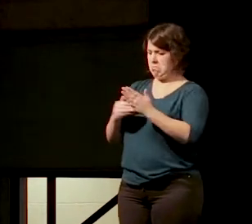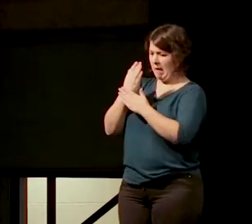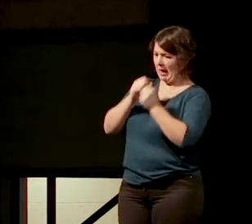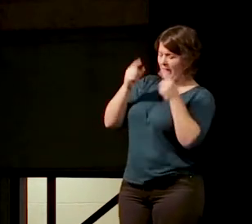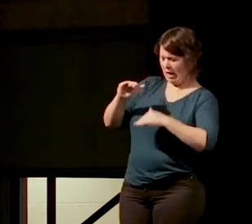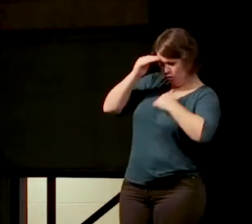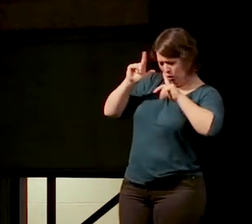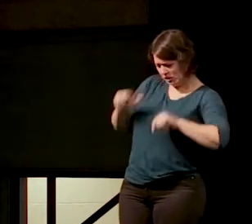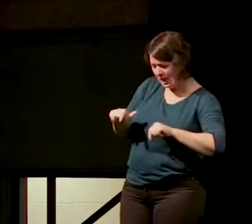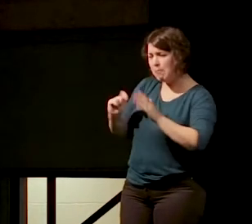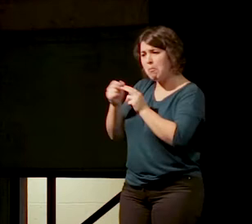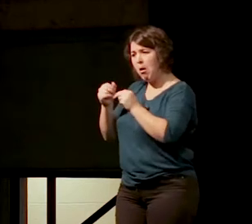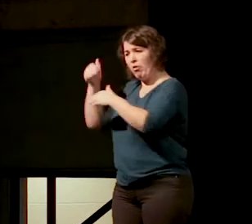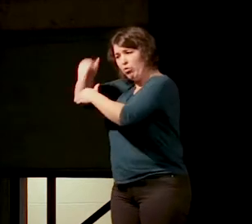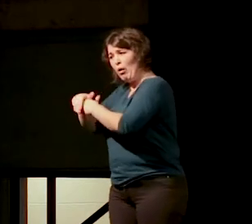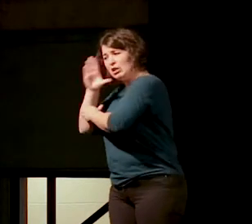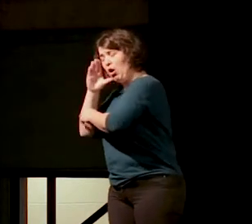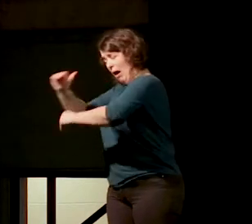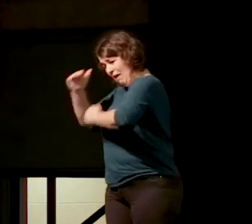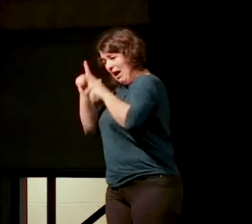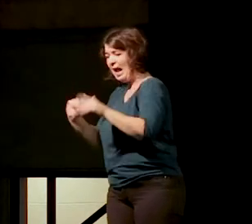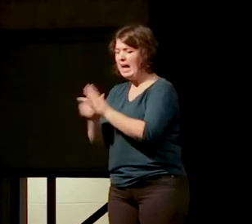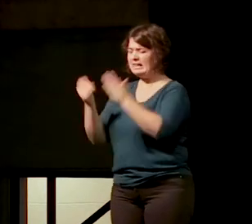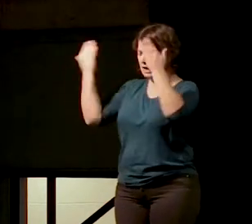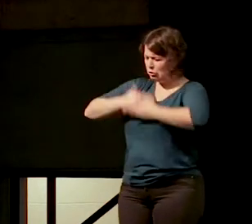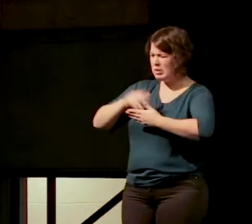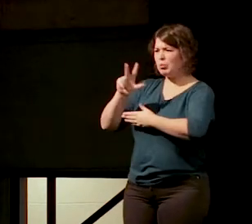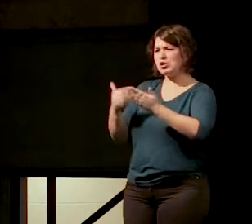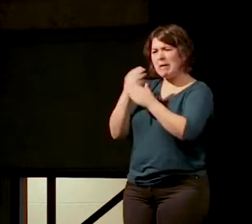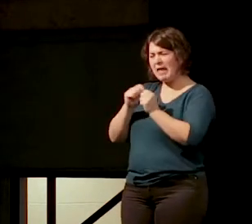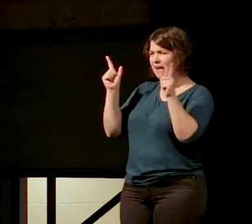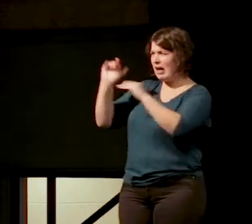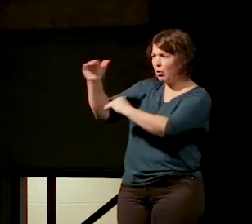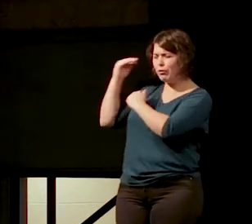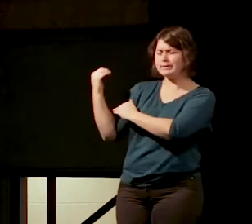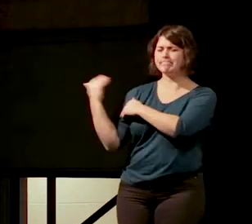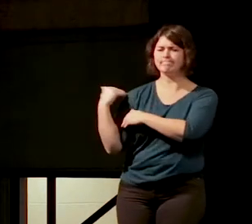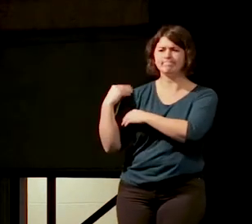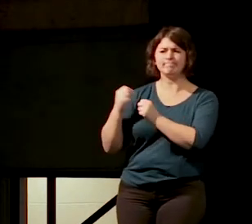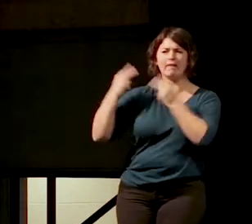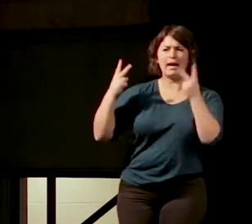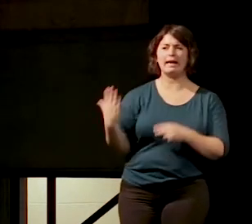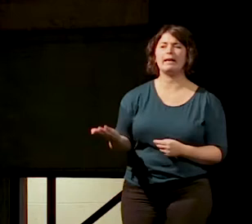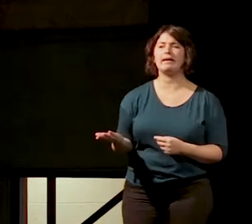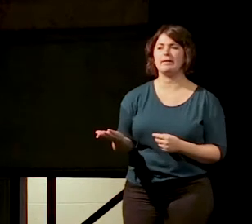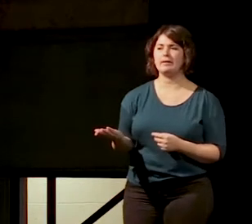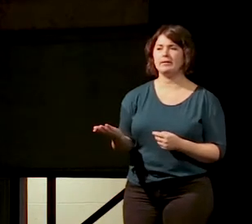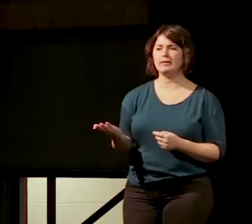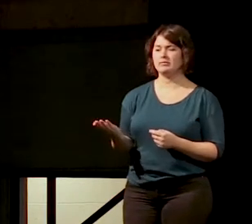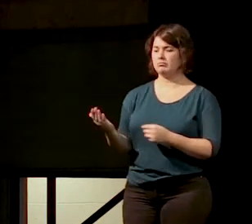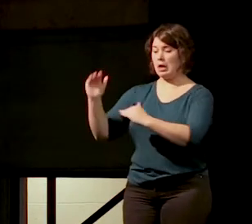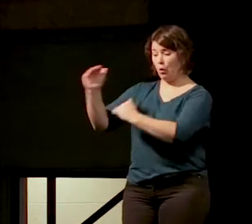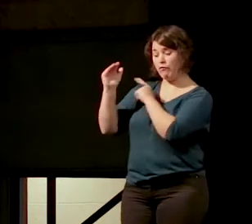je m'endors avec, et c'est encore elle qui, parfois, la nuit, à 3 heures du matin, vient frapper à la porte pour me réveiller. C'est